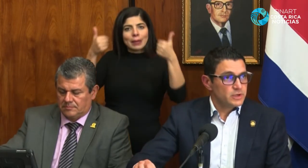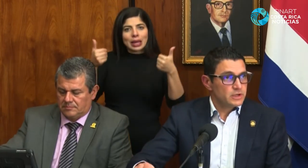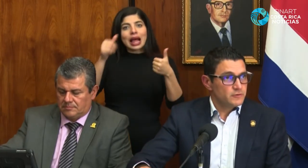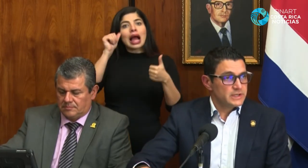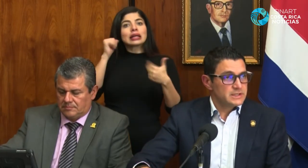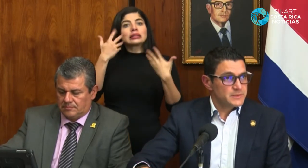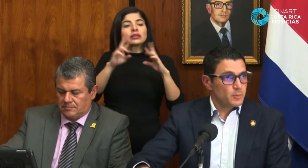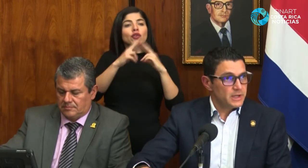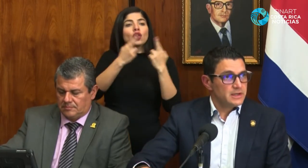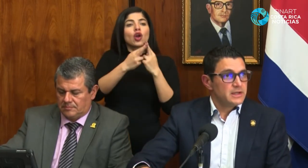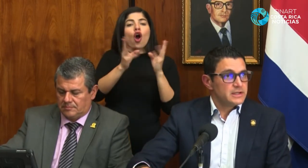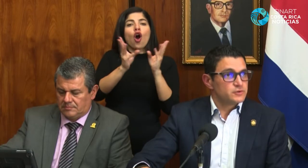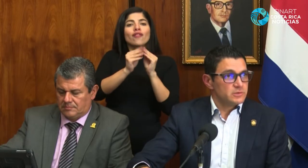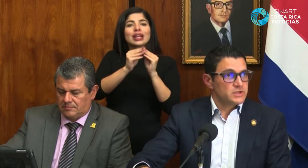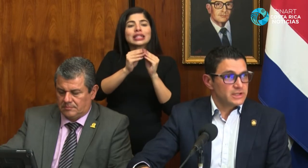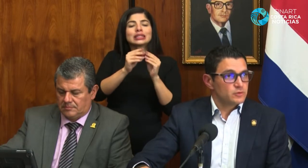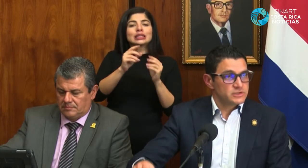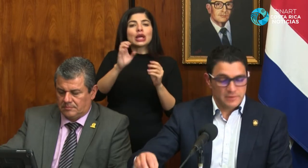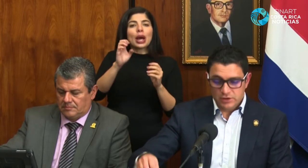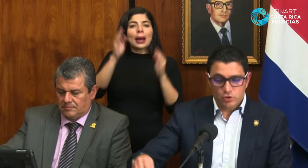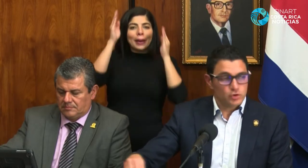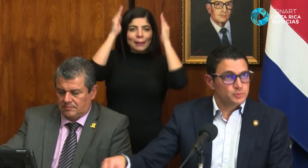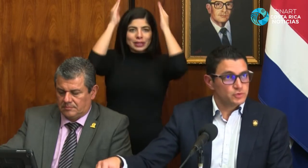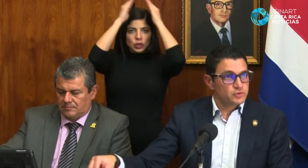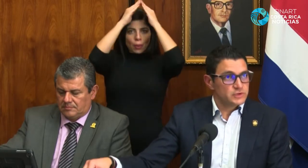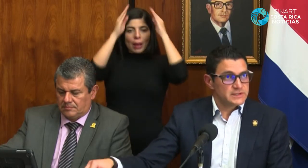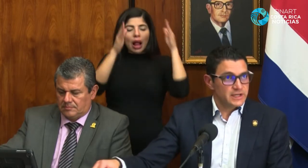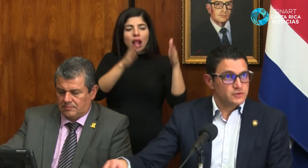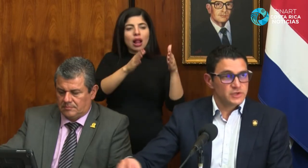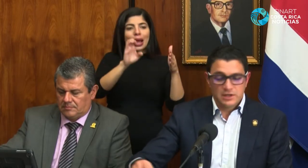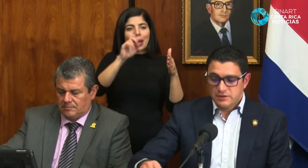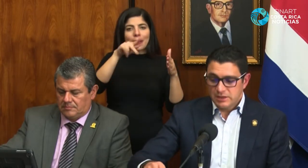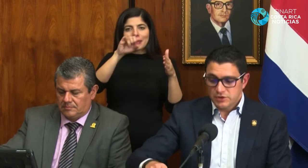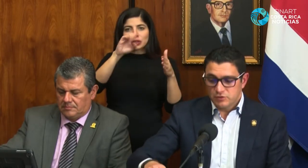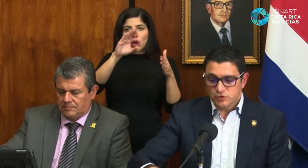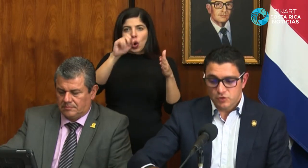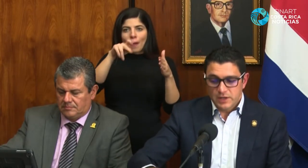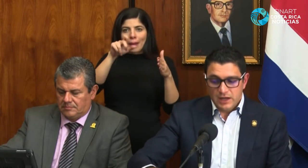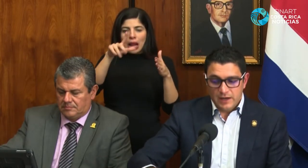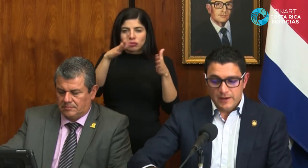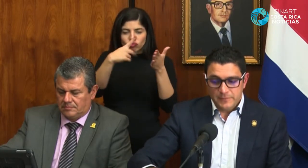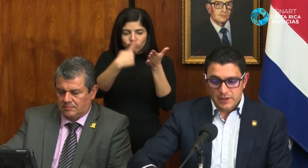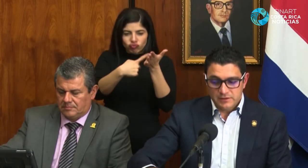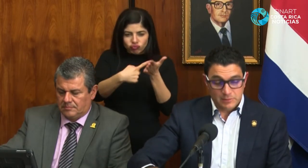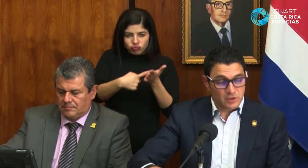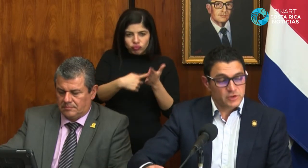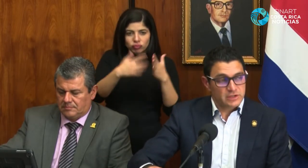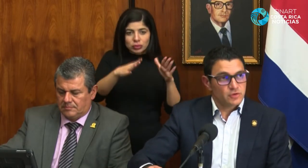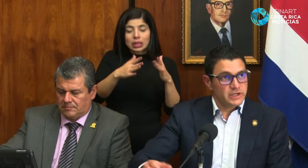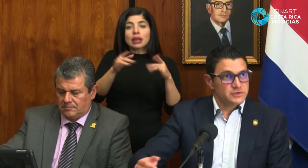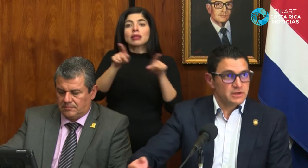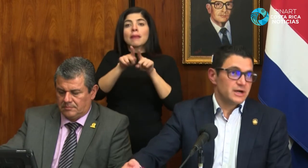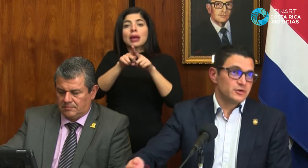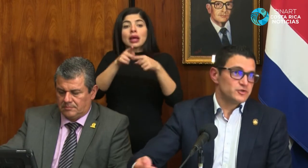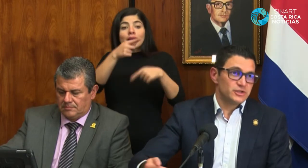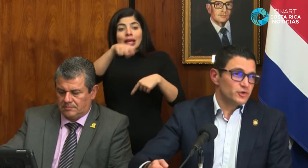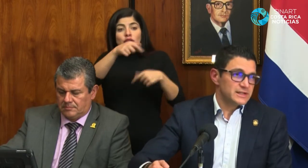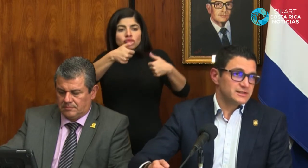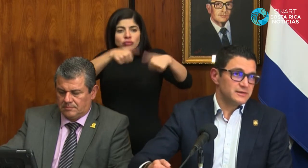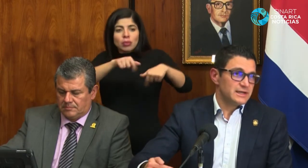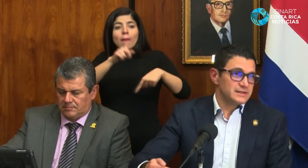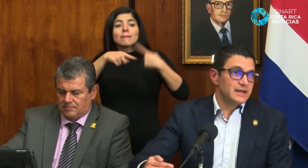me reuní con la conferencia episcopal, estuvimos tratando justamente todos los puntos necesarios. Ya hemos incluso, estamos acordando con ellos que van a